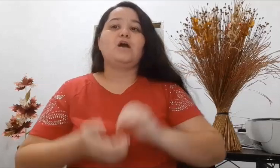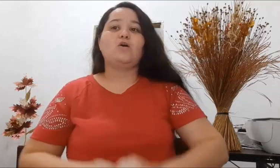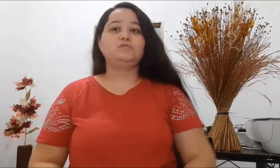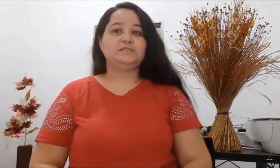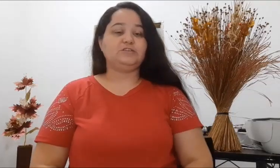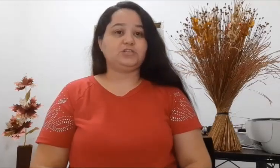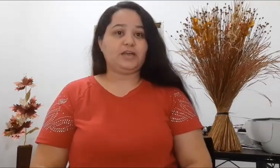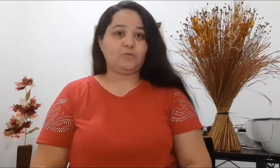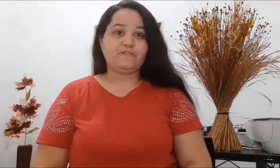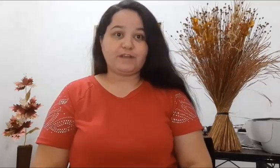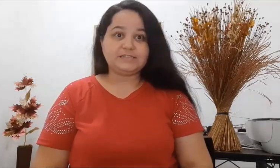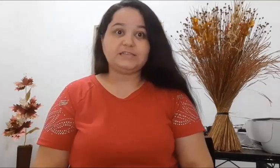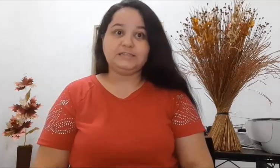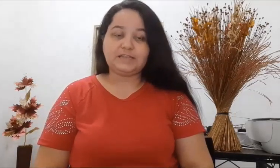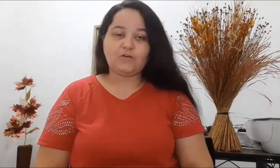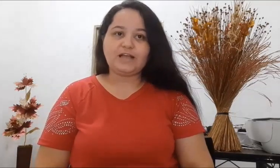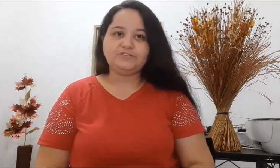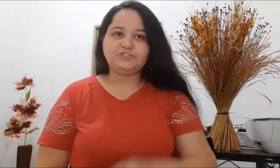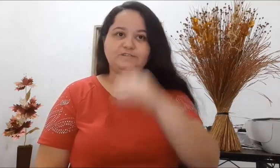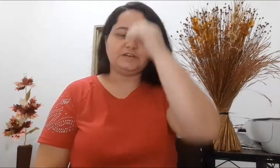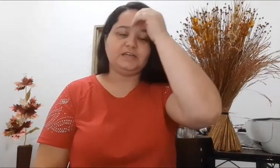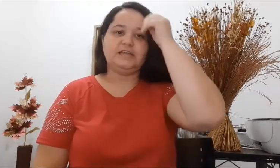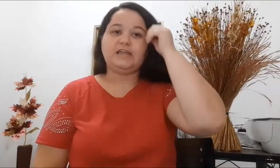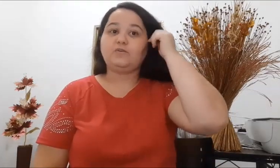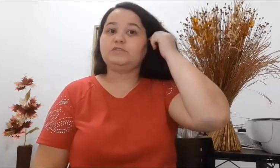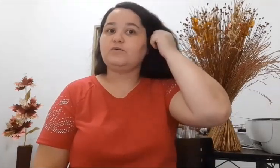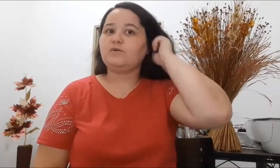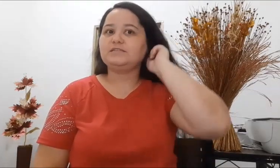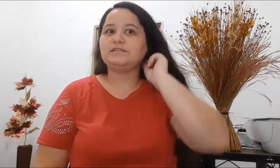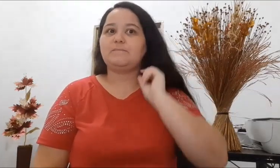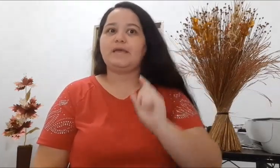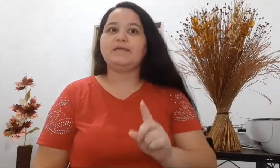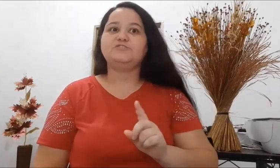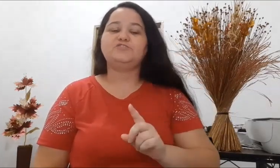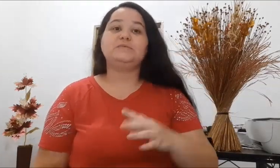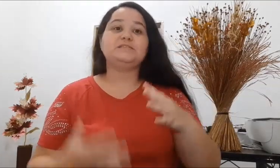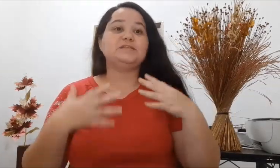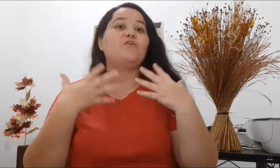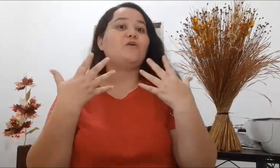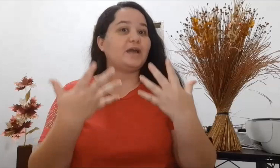ou seja, é uma frase interrogativa, né? Outra coisa também que a gente precisa colocar essa